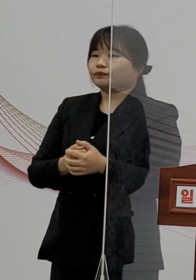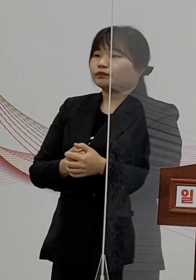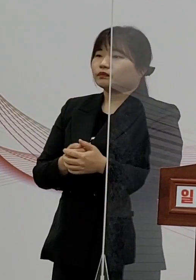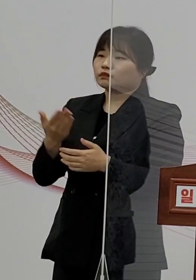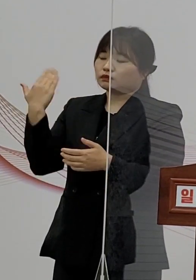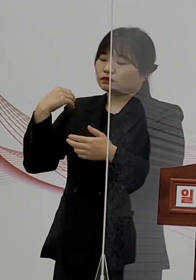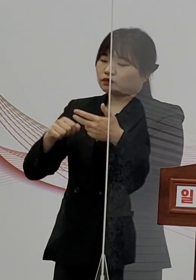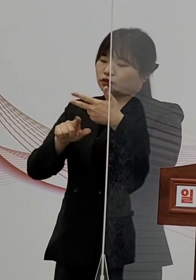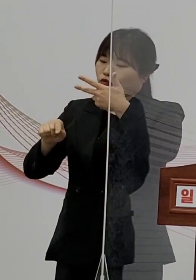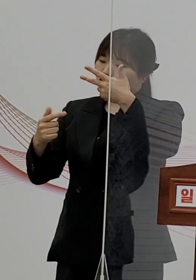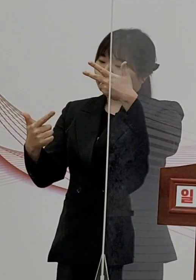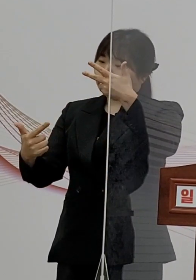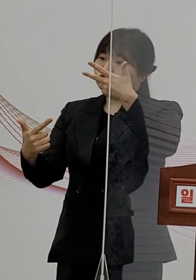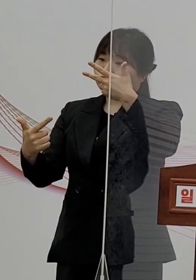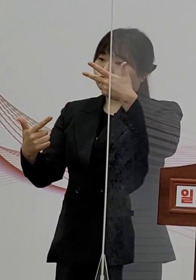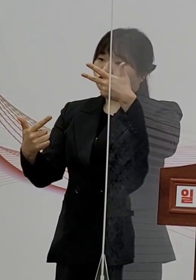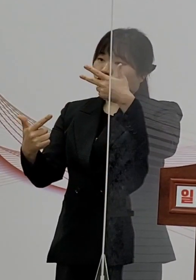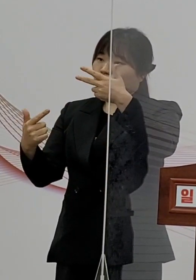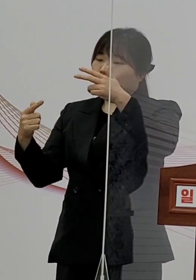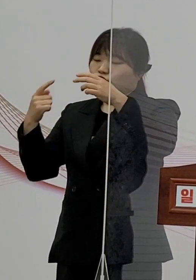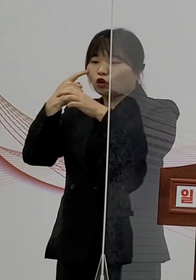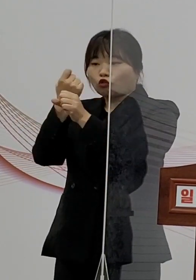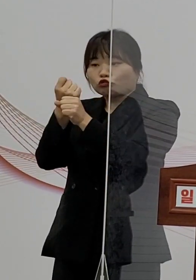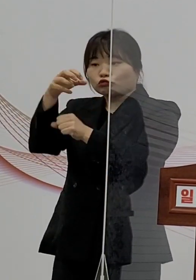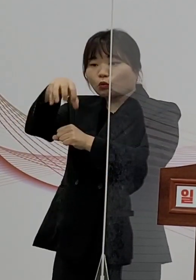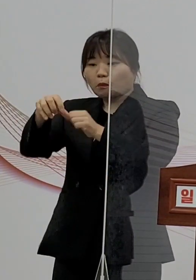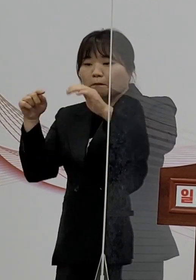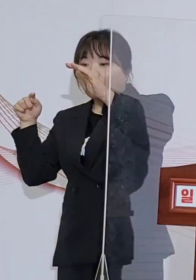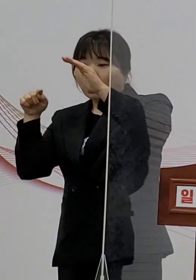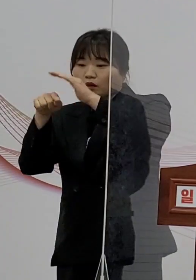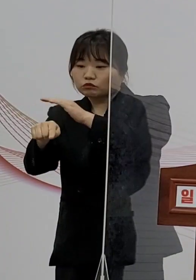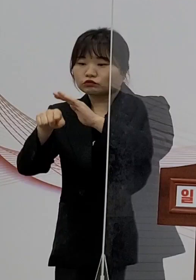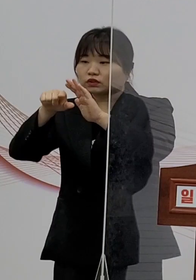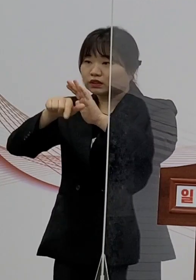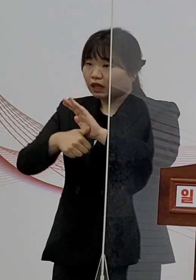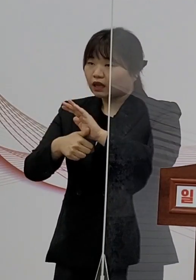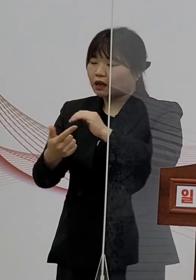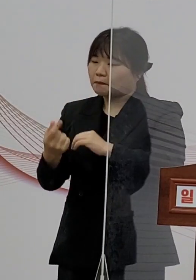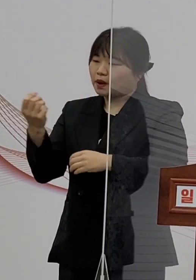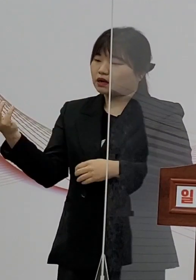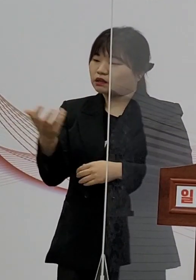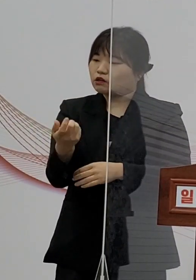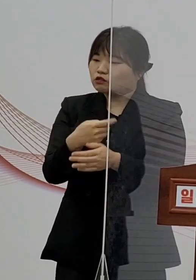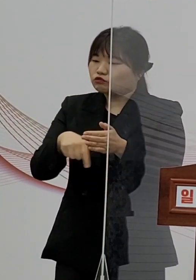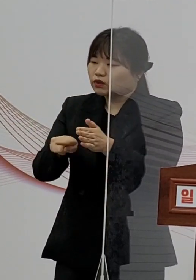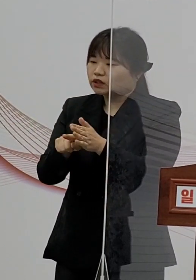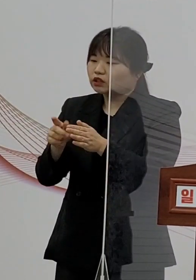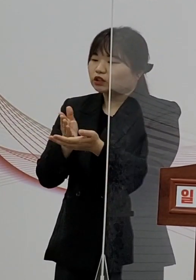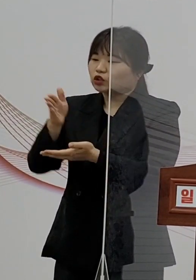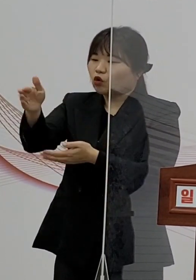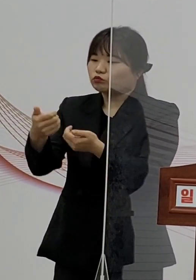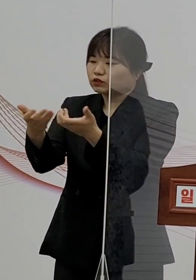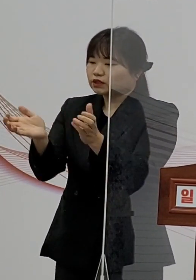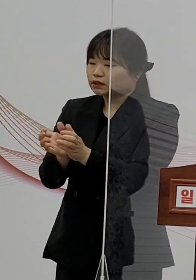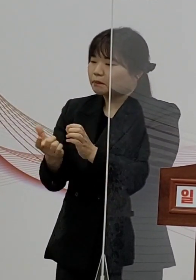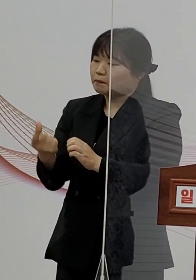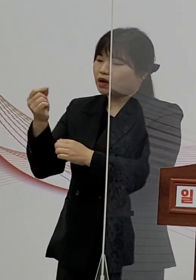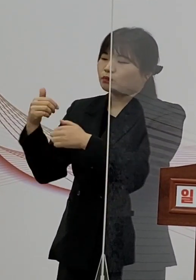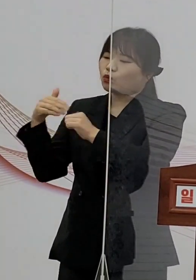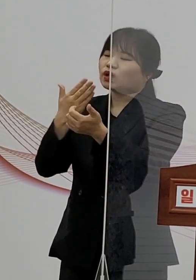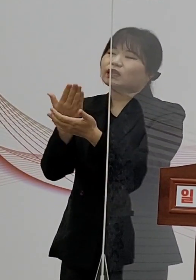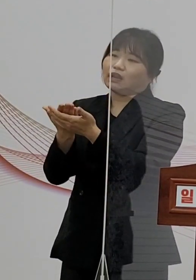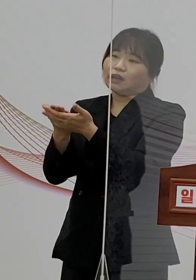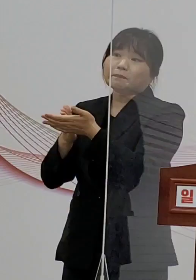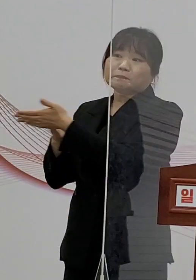지난 7월 6일 날 항우연을 방문 시에 제가 방위사업청 조기 이전을 위해서 TF팀을 대전에라 조기 내려보내주실